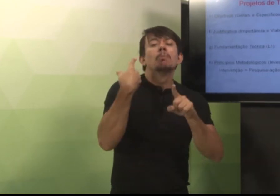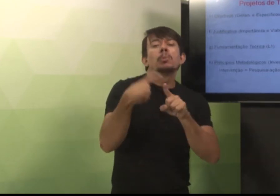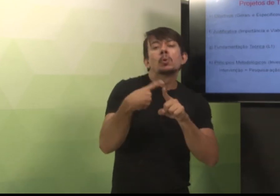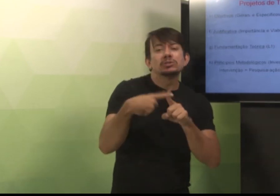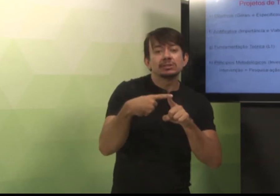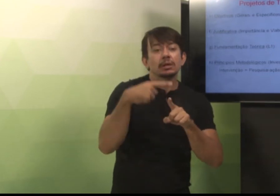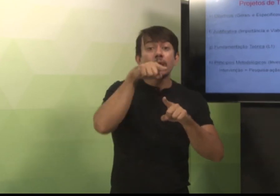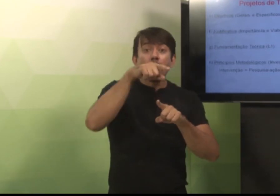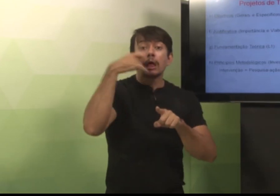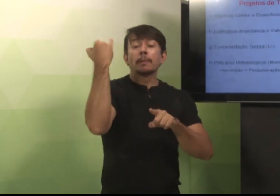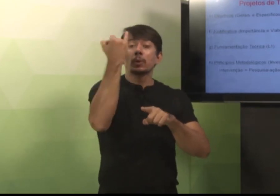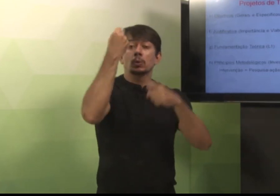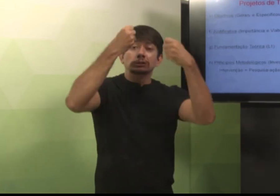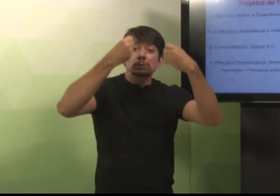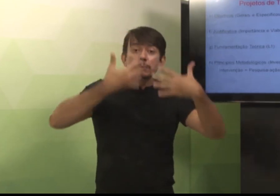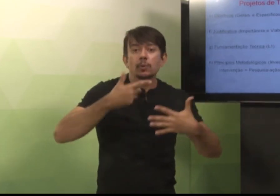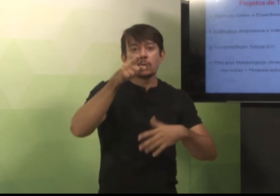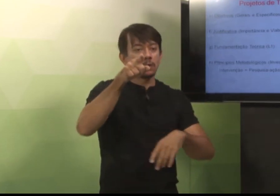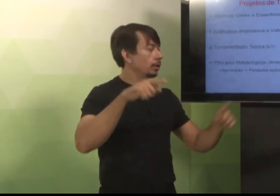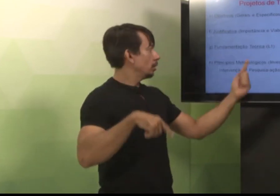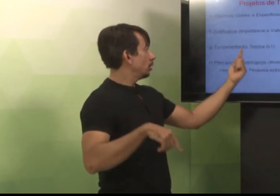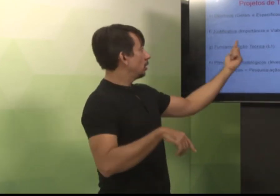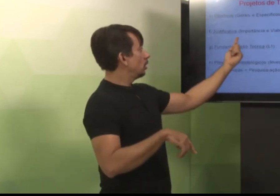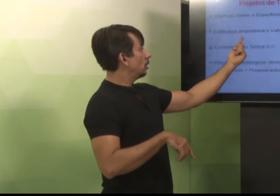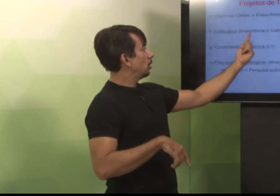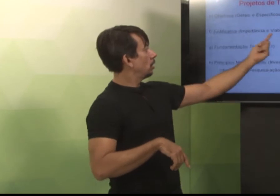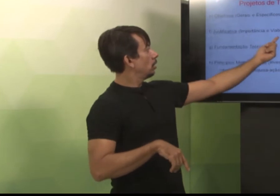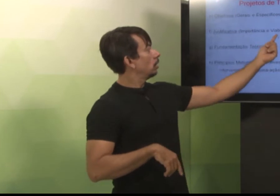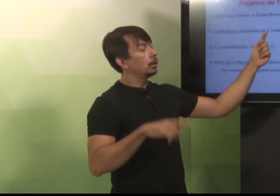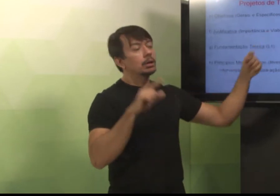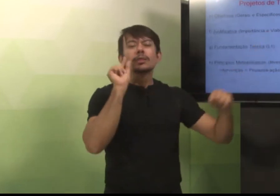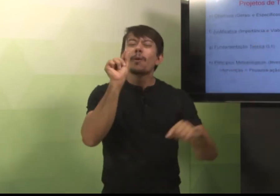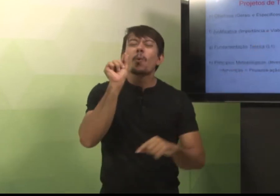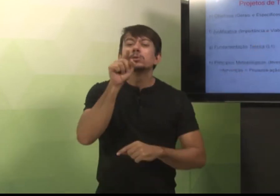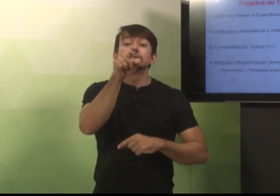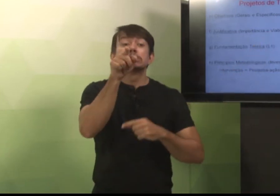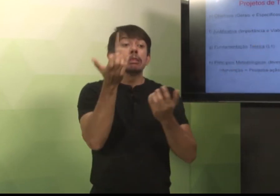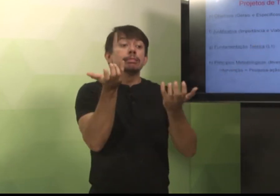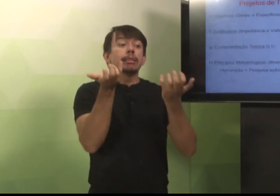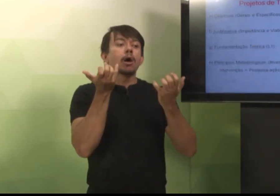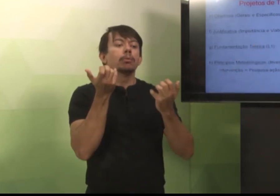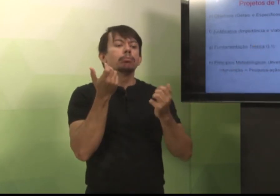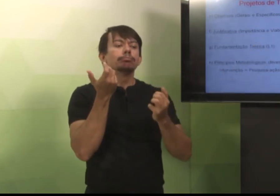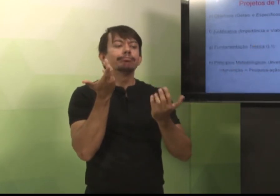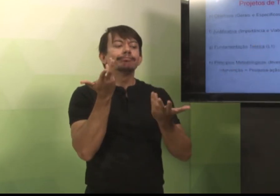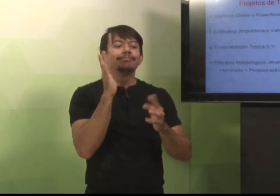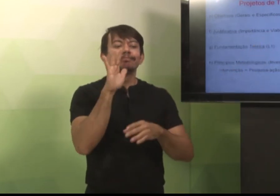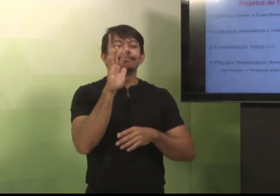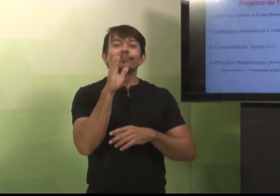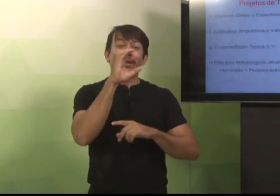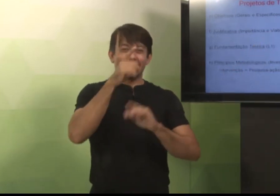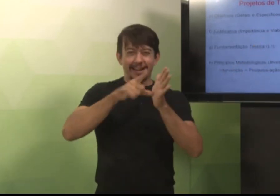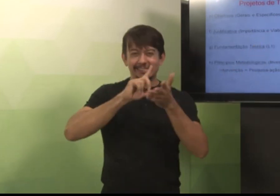o porquê do trabalho. Qual a relevância desse trabalho? Por que você